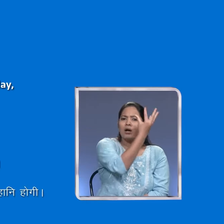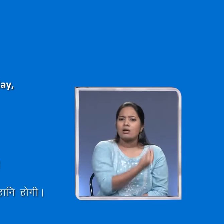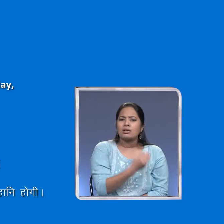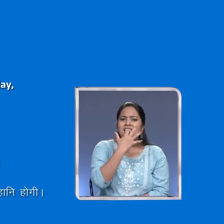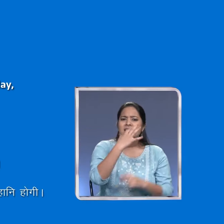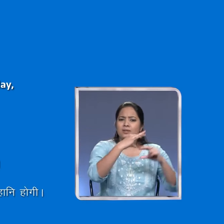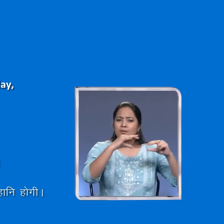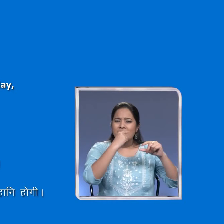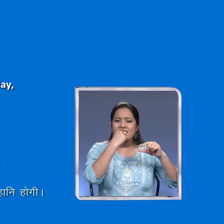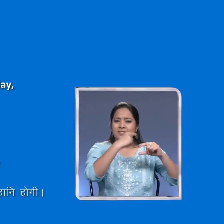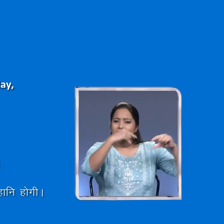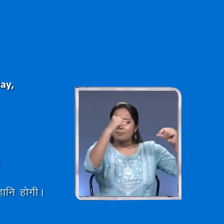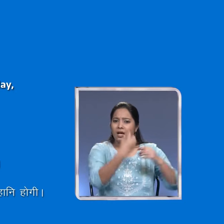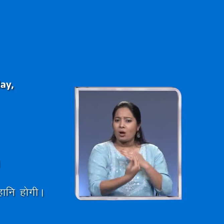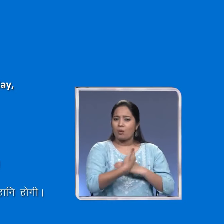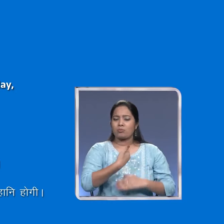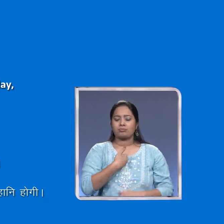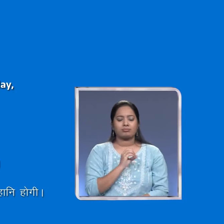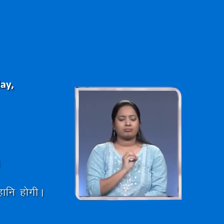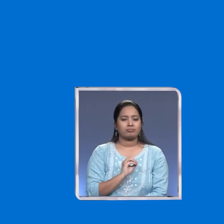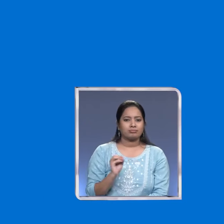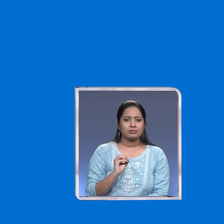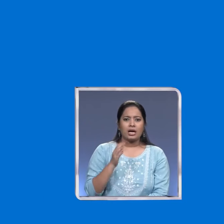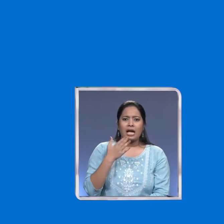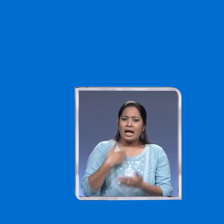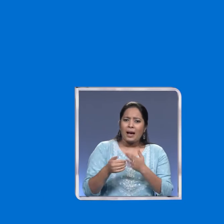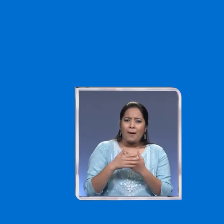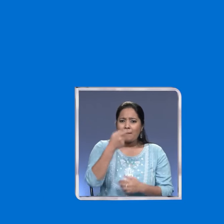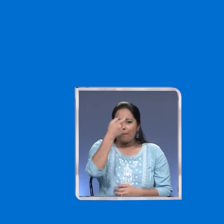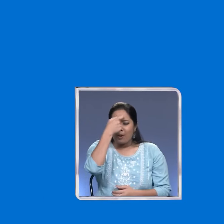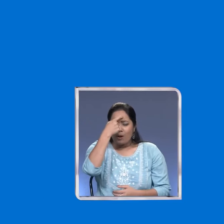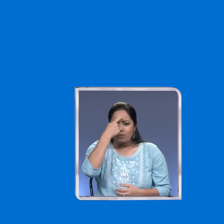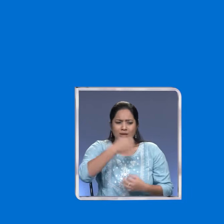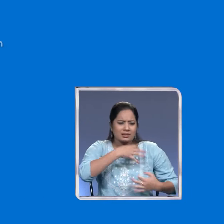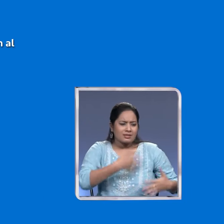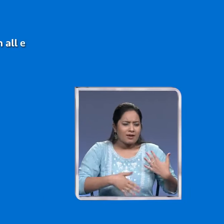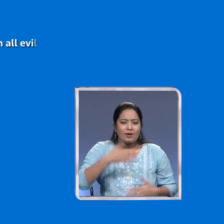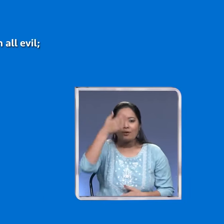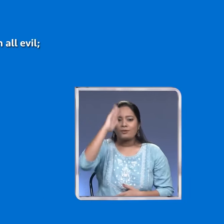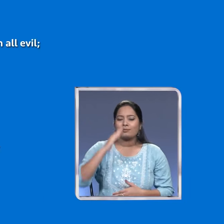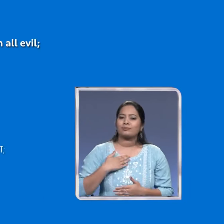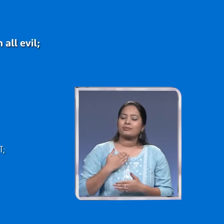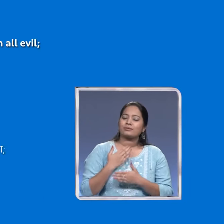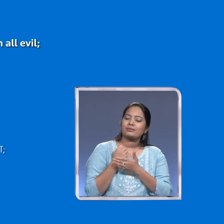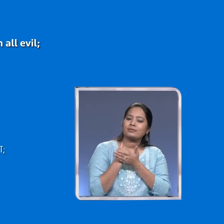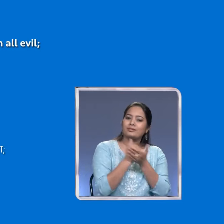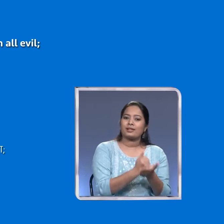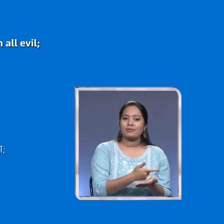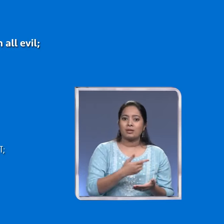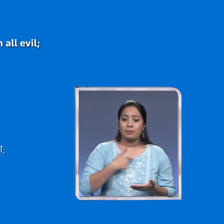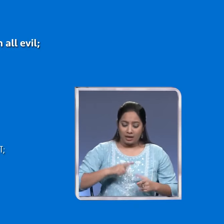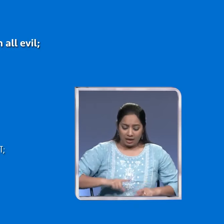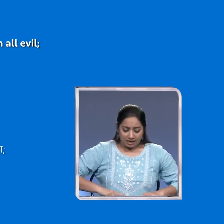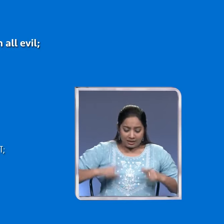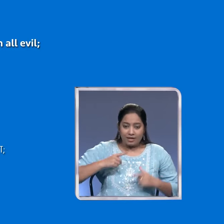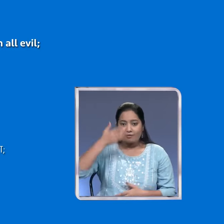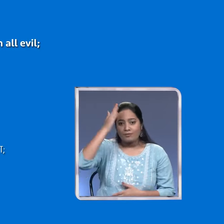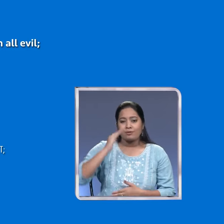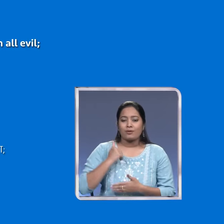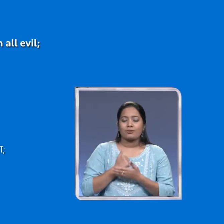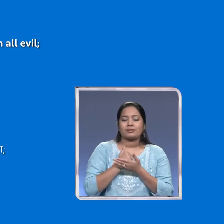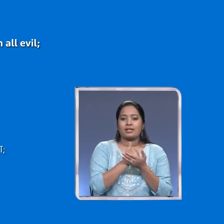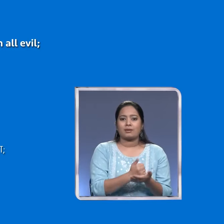को चांदनी से तेरी कुछ हानि होगी, यहोवा सारी विपत्ति से तेरी रक्षा करेगा, वह तेरे प्राण की